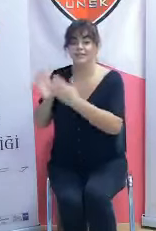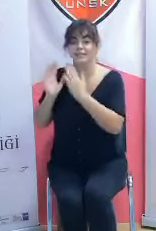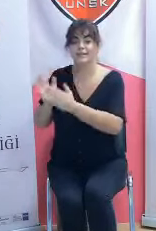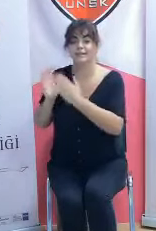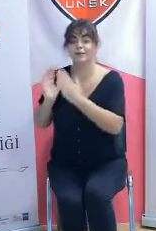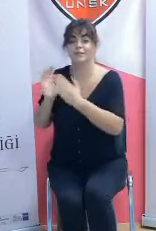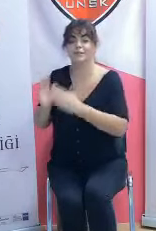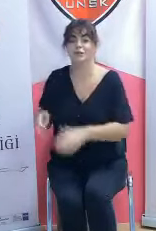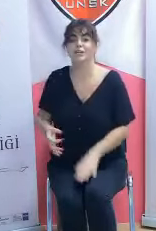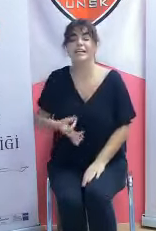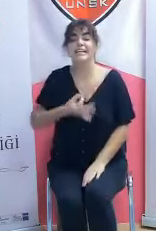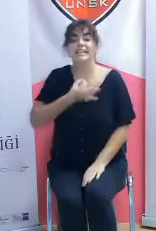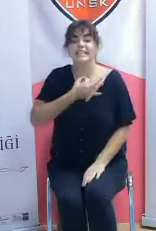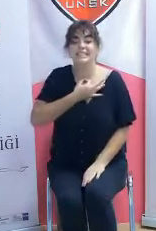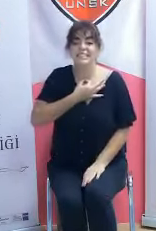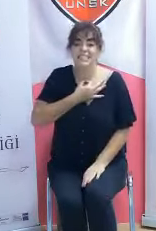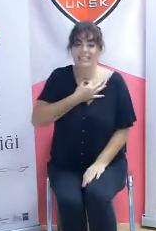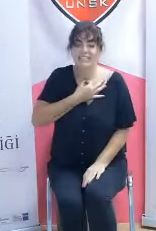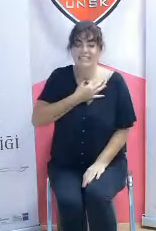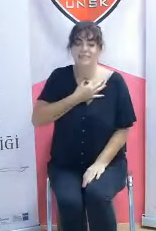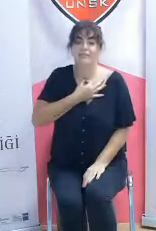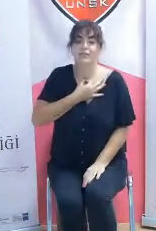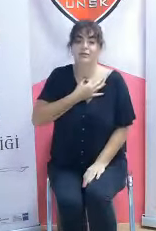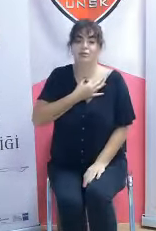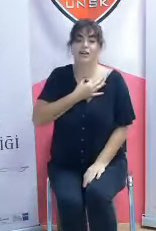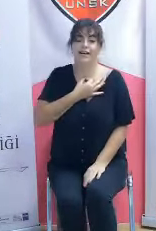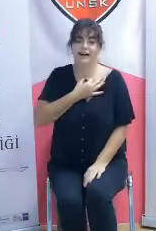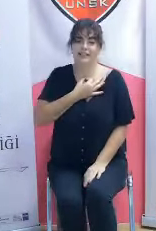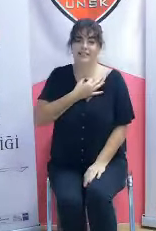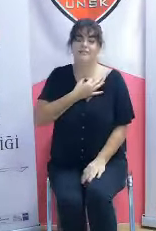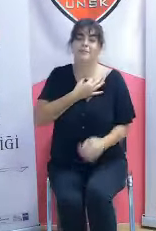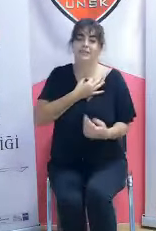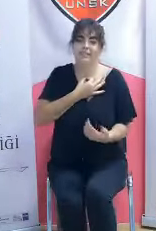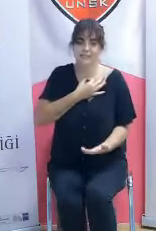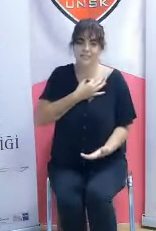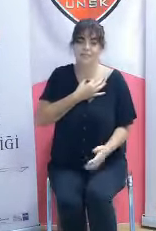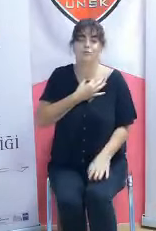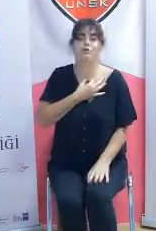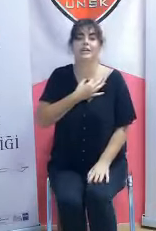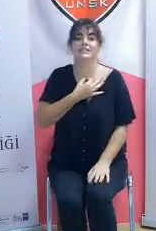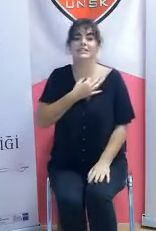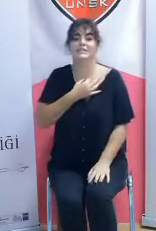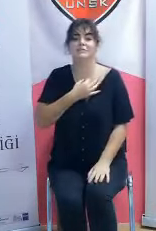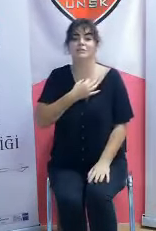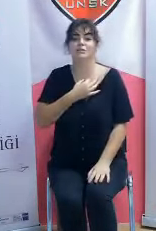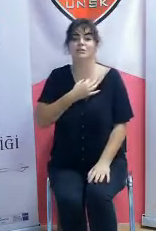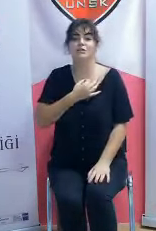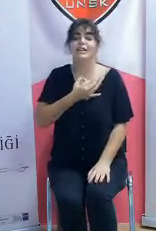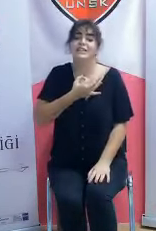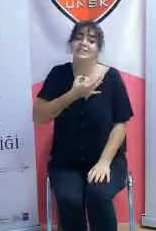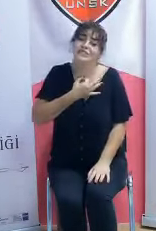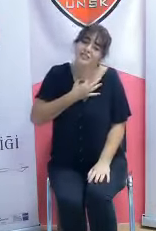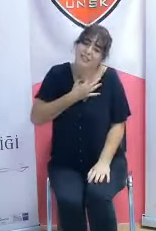Devam ediyor. Rica ederim. Rica lütfen. Aynı. Mimiklerimiz de burada ayırt edebiliyoruz. Rica